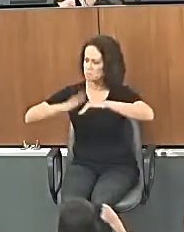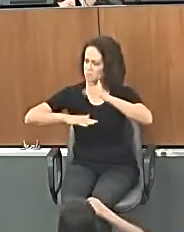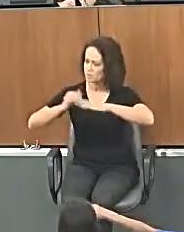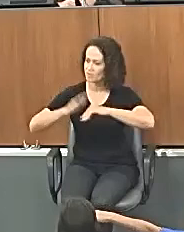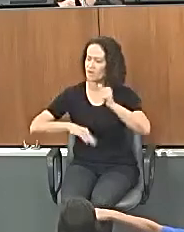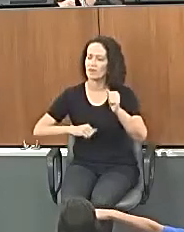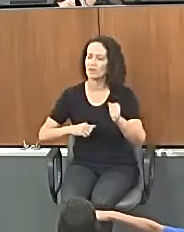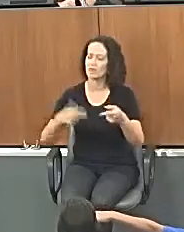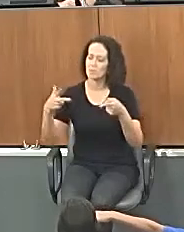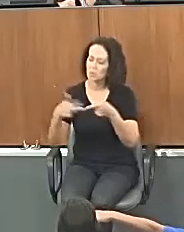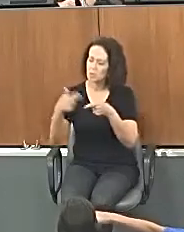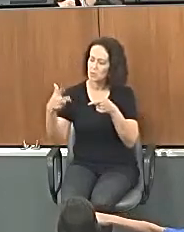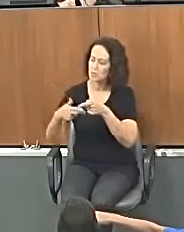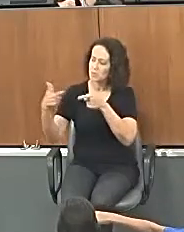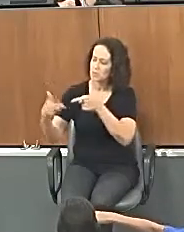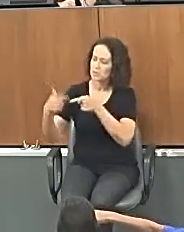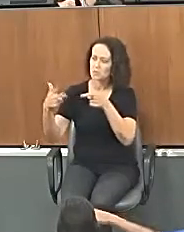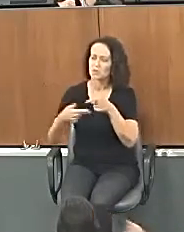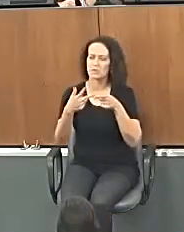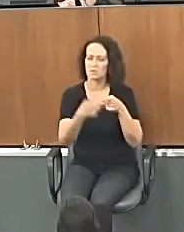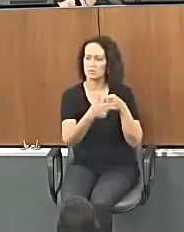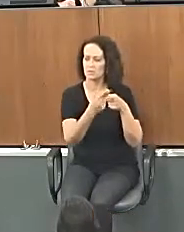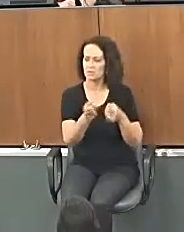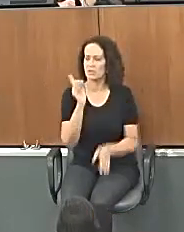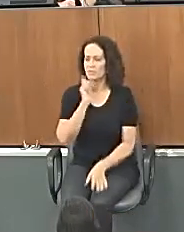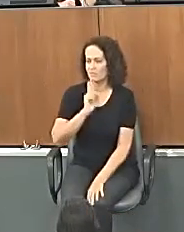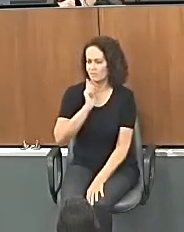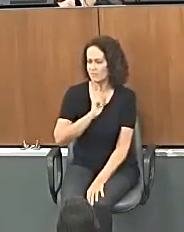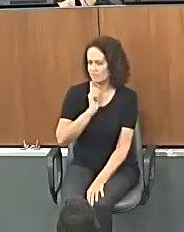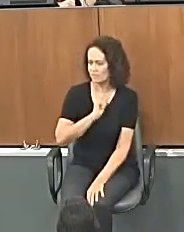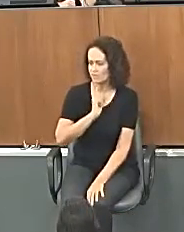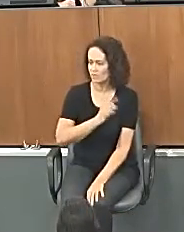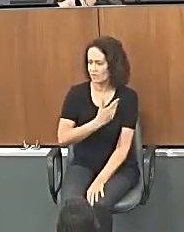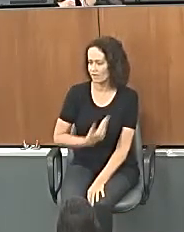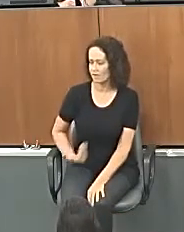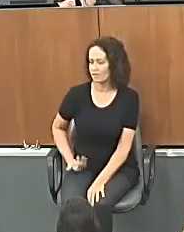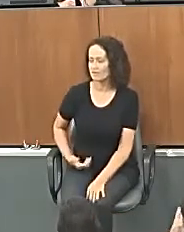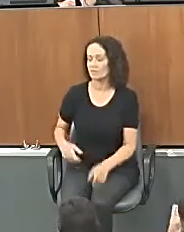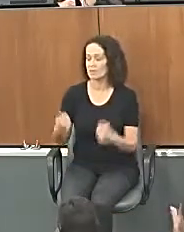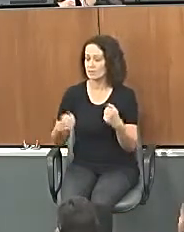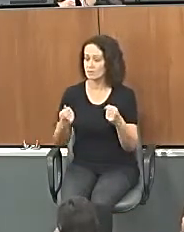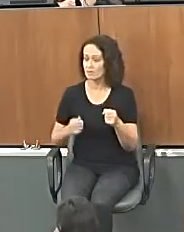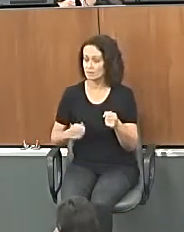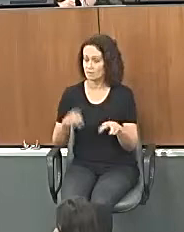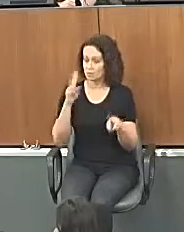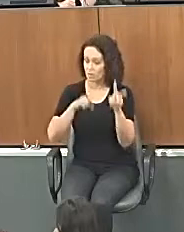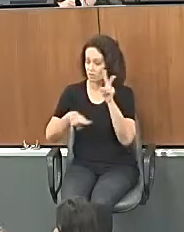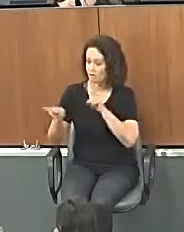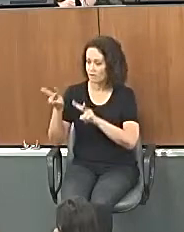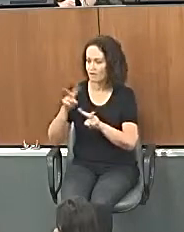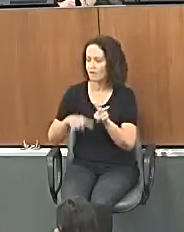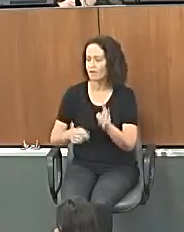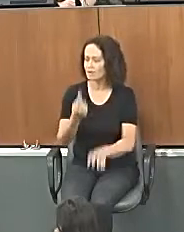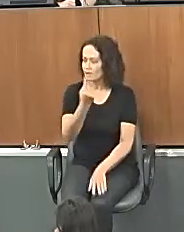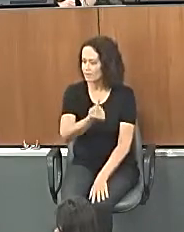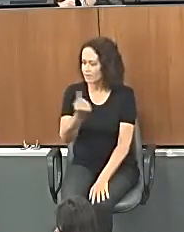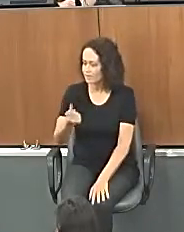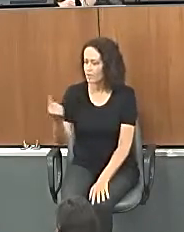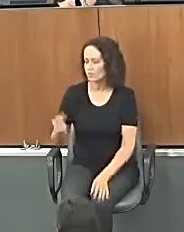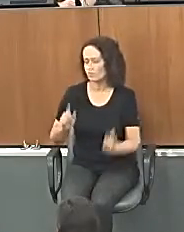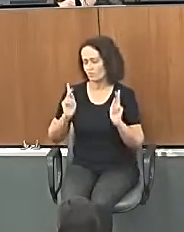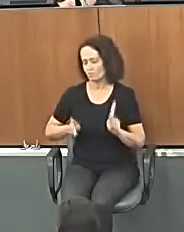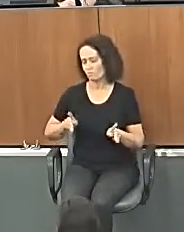cortes substânciais em números nós temos que ter um olhar diferenciado para as pessoas ser